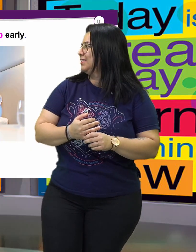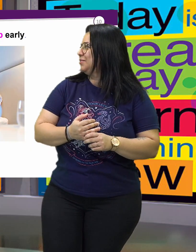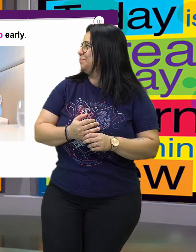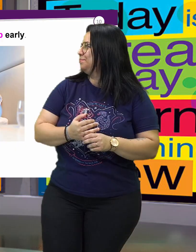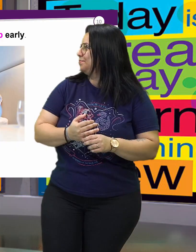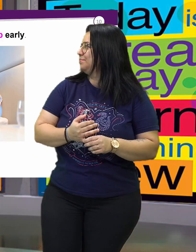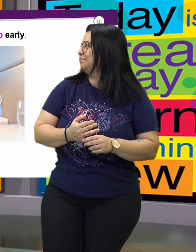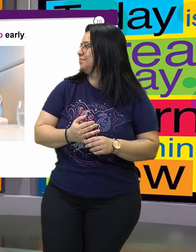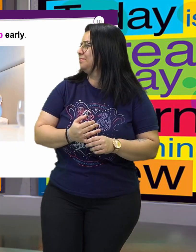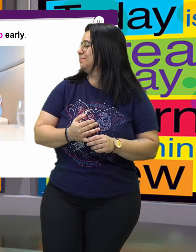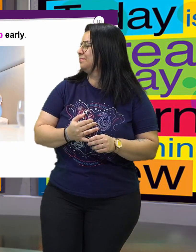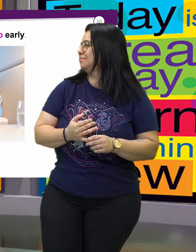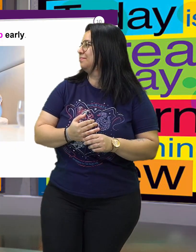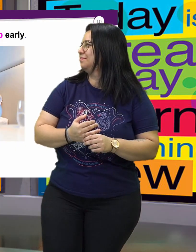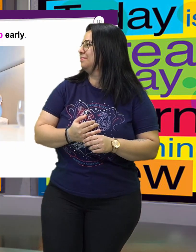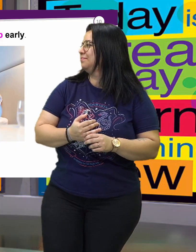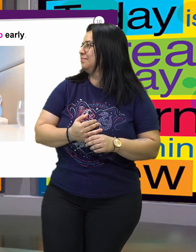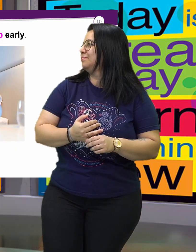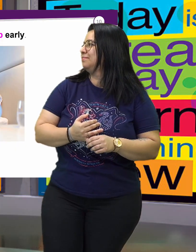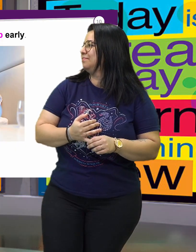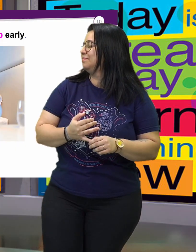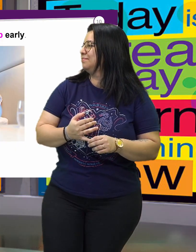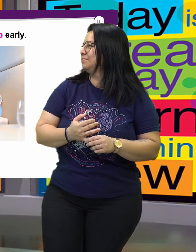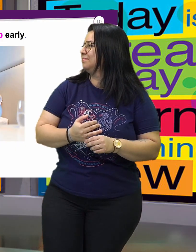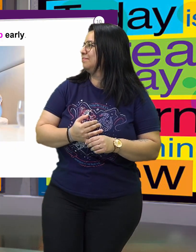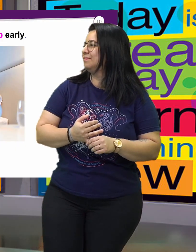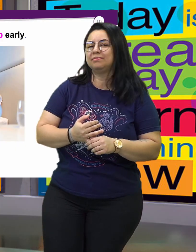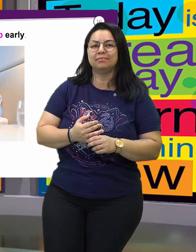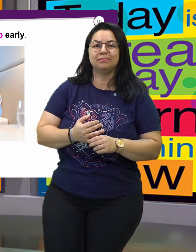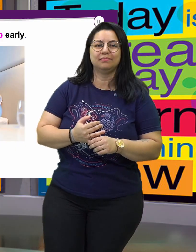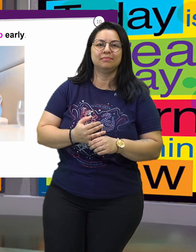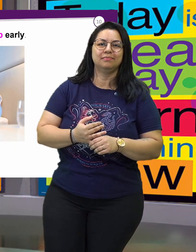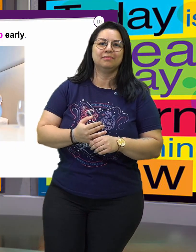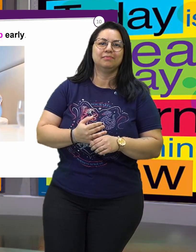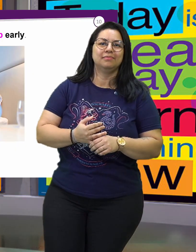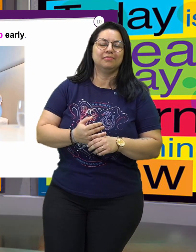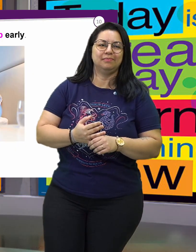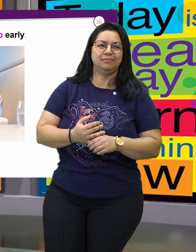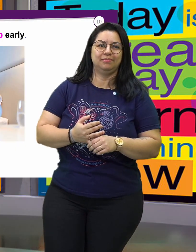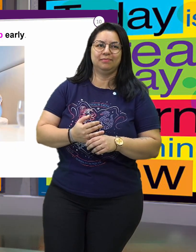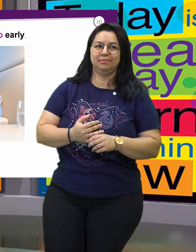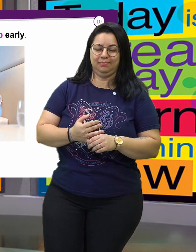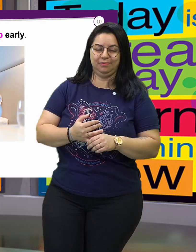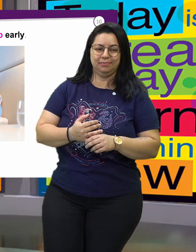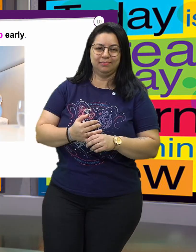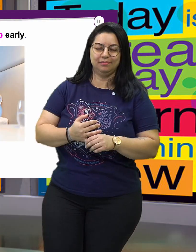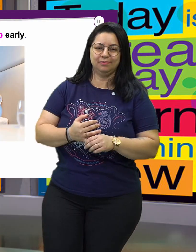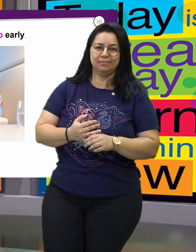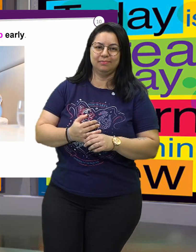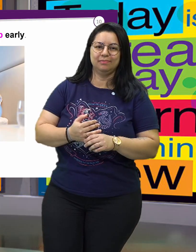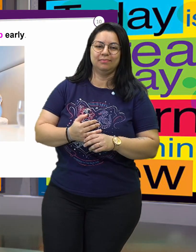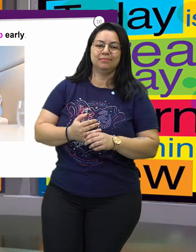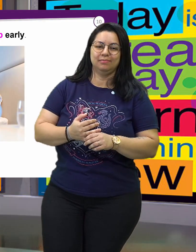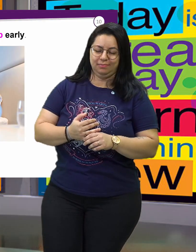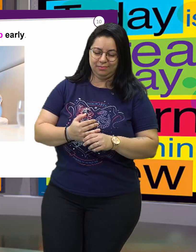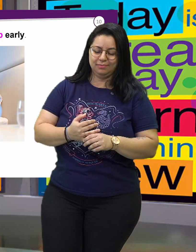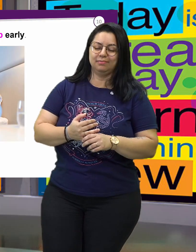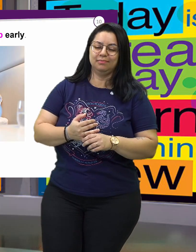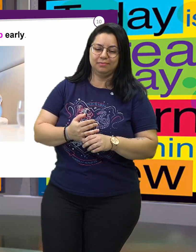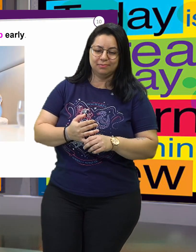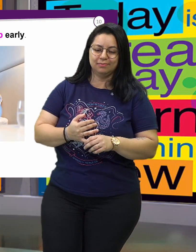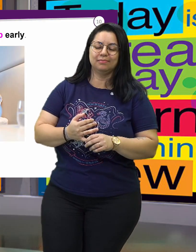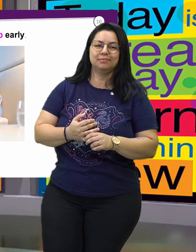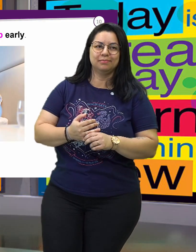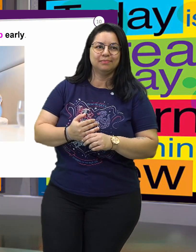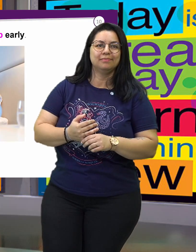que não são hipotéticas, como é lá na nossa zero conditional e na nossa first conditional, aí sim você não vai usar o